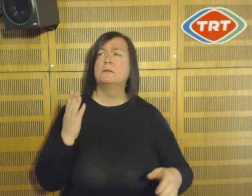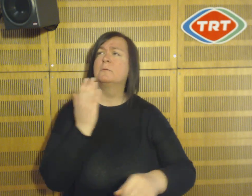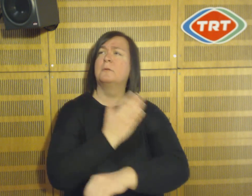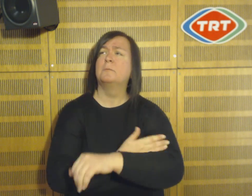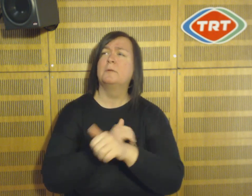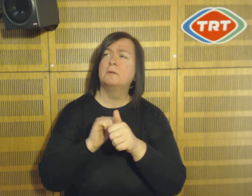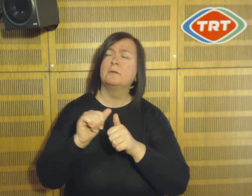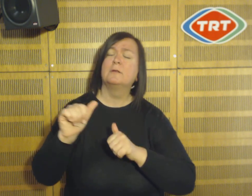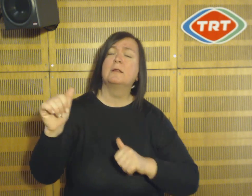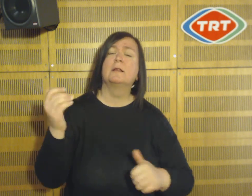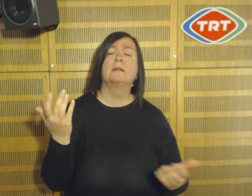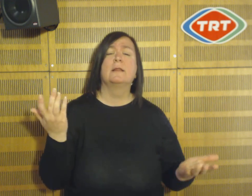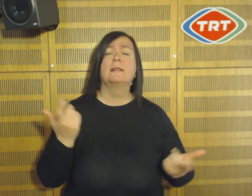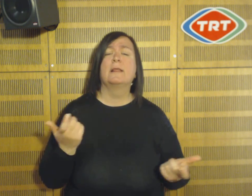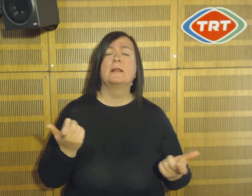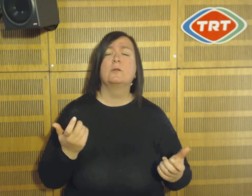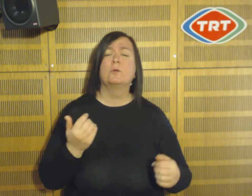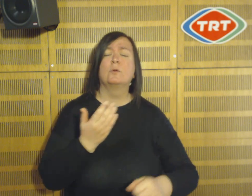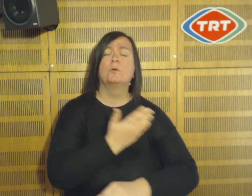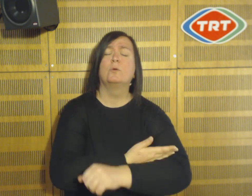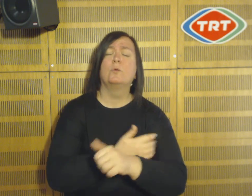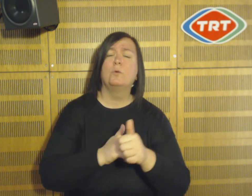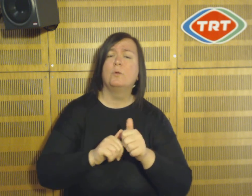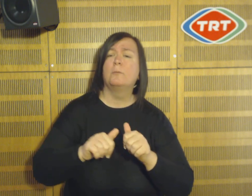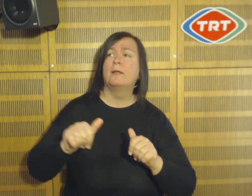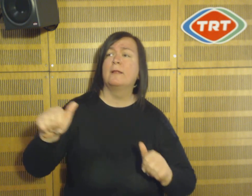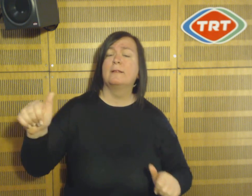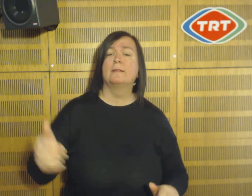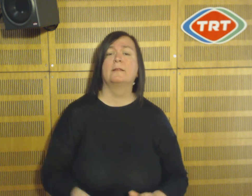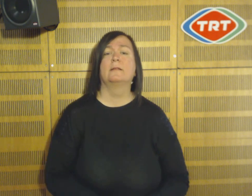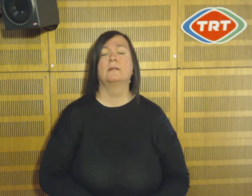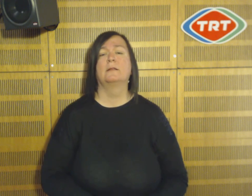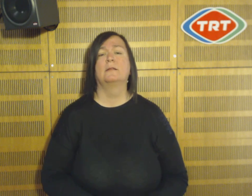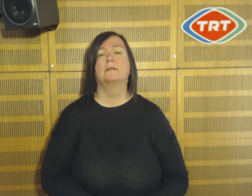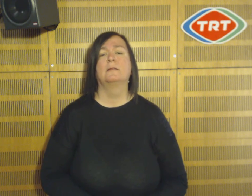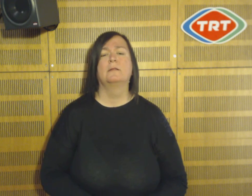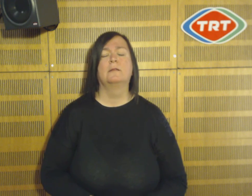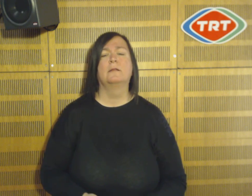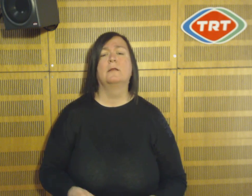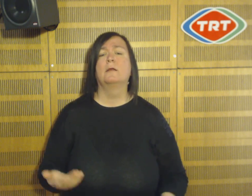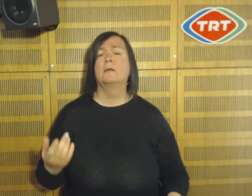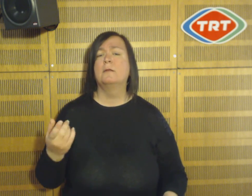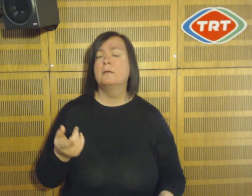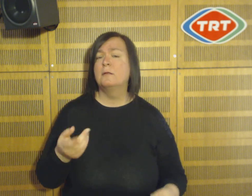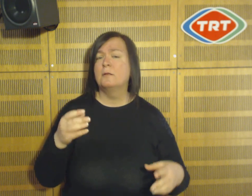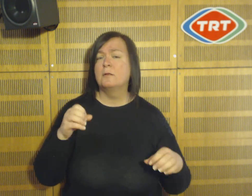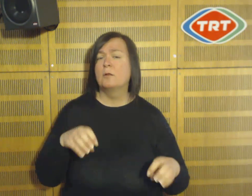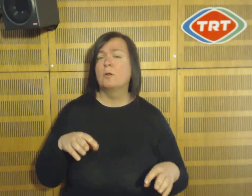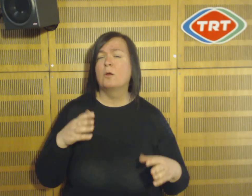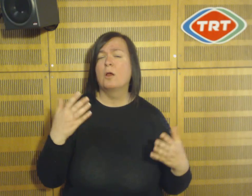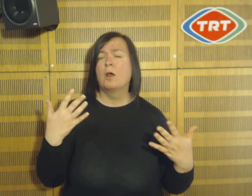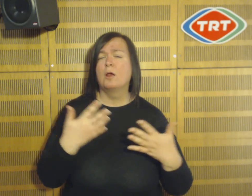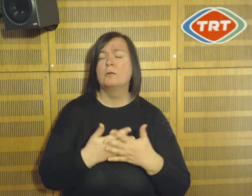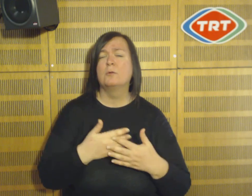bize Neresi gurbet rakılı akşamlar gün